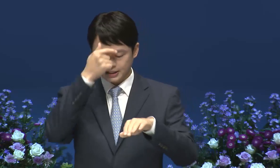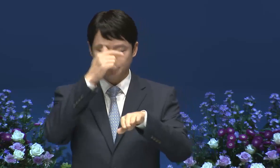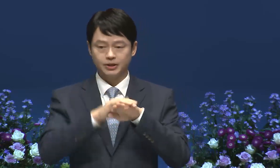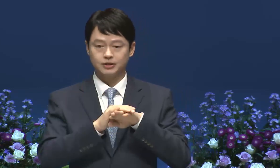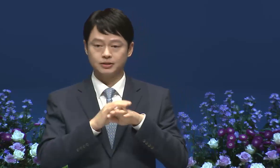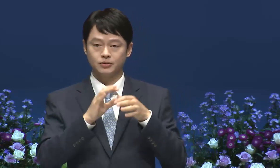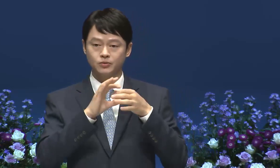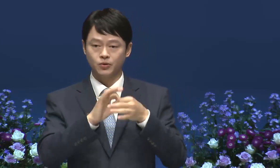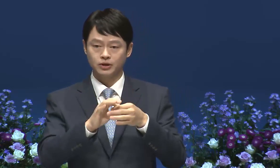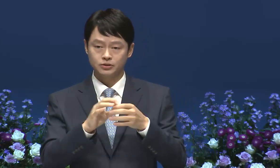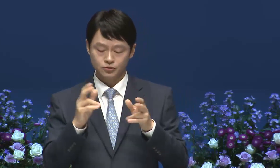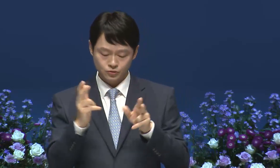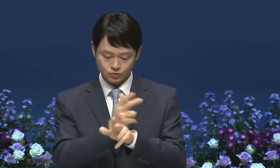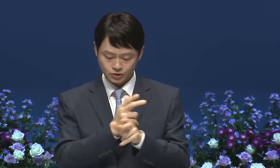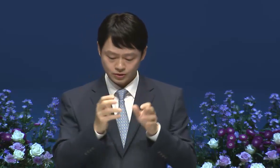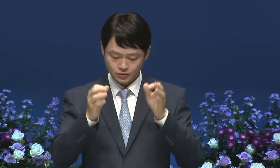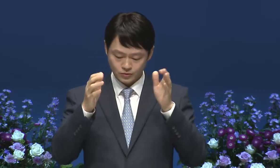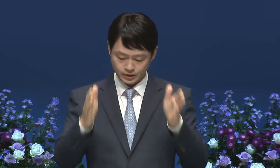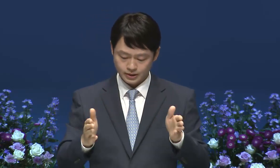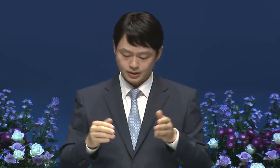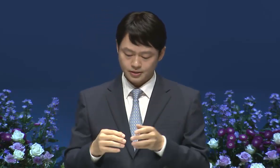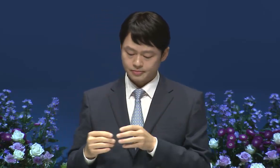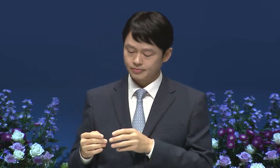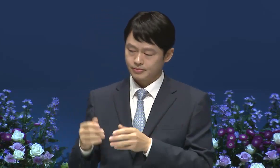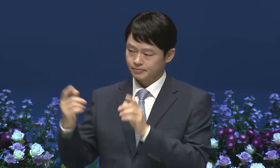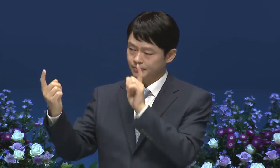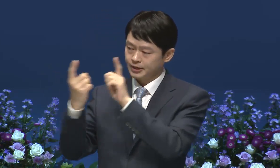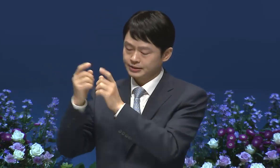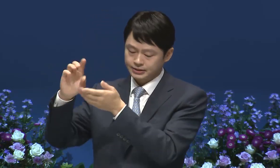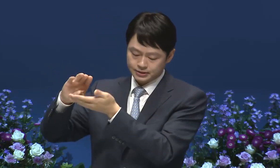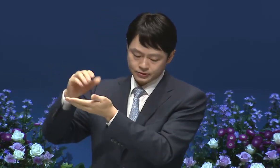그들이 성장하는 모습도 볼 수 있었습니다. 이번 한 주간 동안